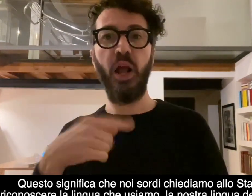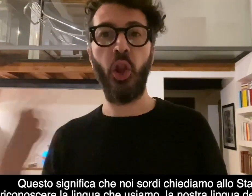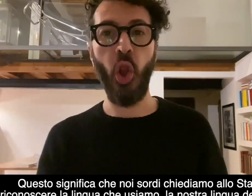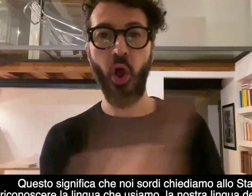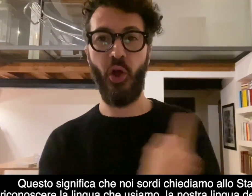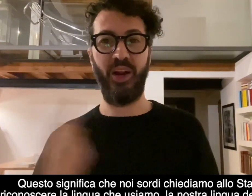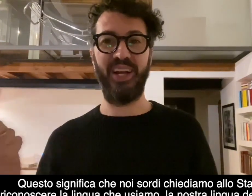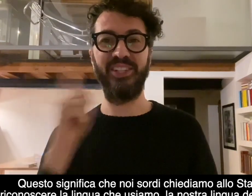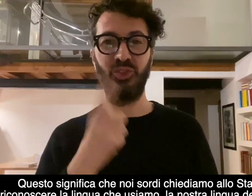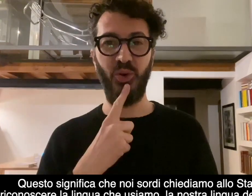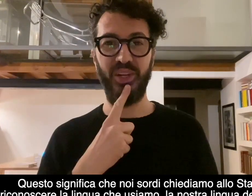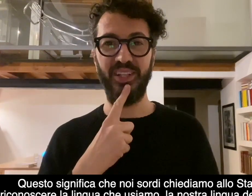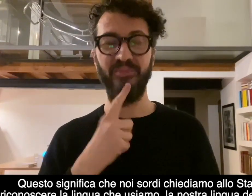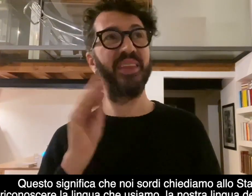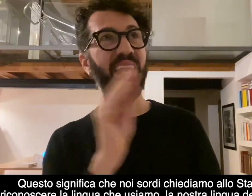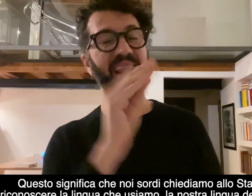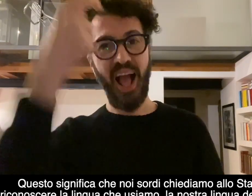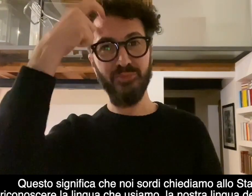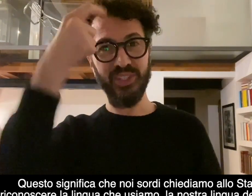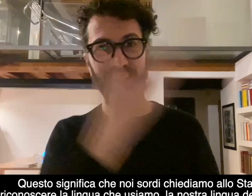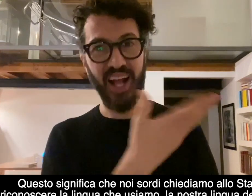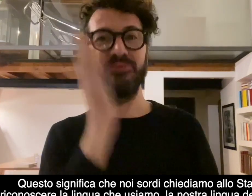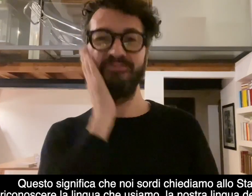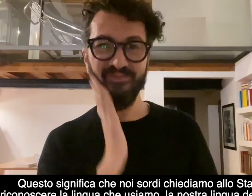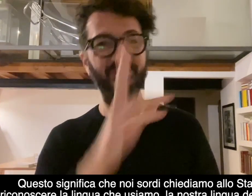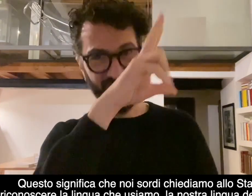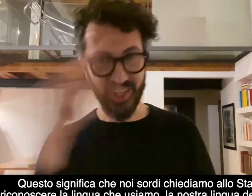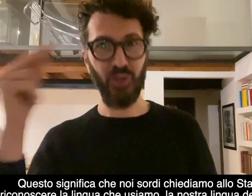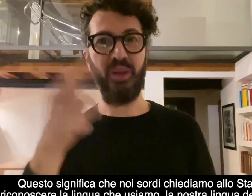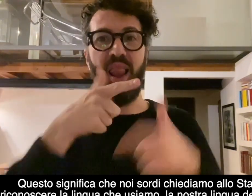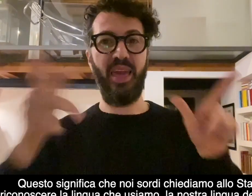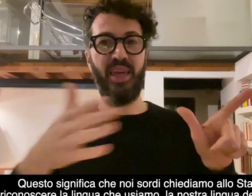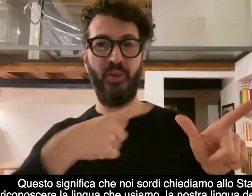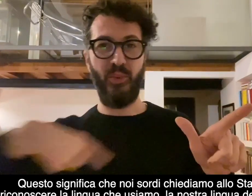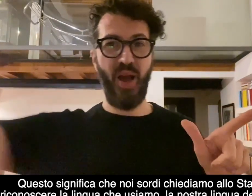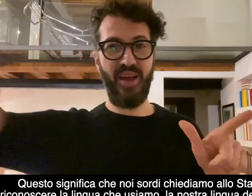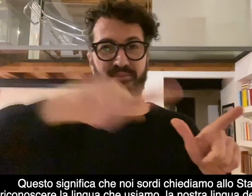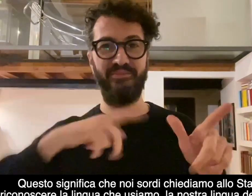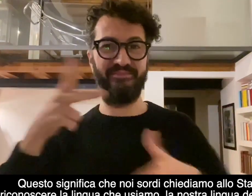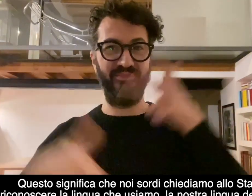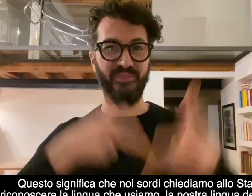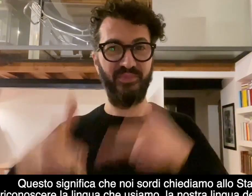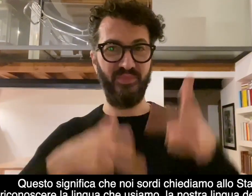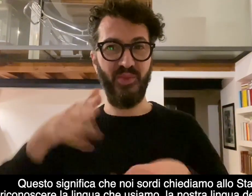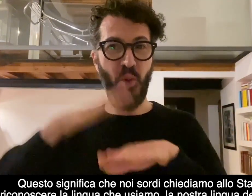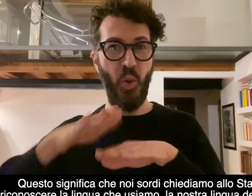deve tutelarla questo significa che noi sordi chiediamo allo stato di riconoscere la lingua che utilizziamo la nostra